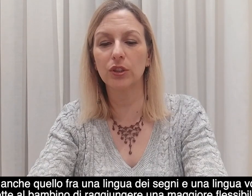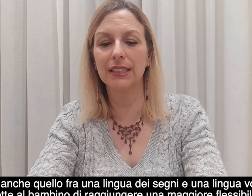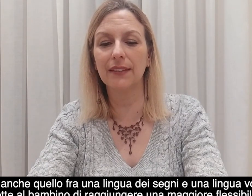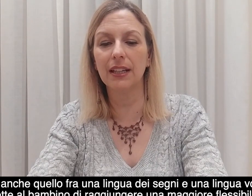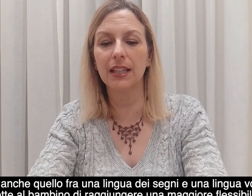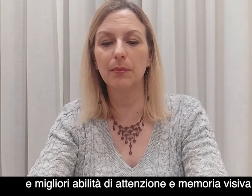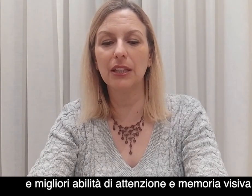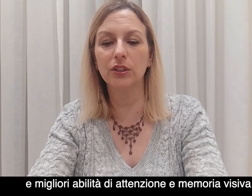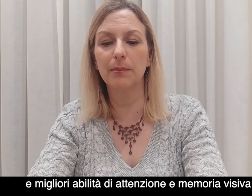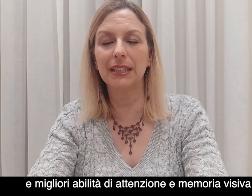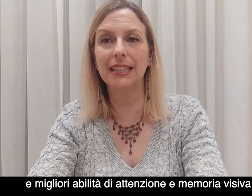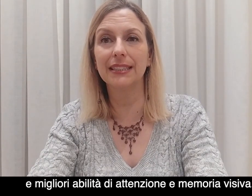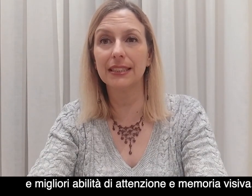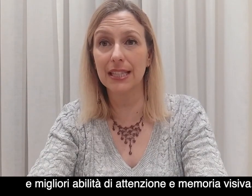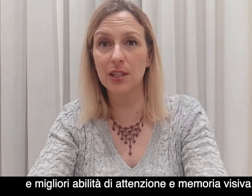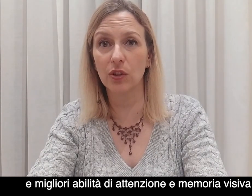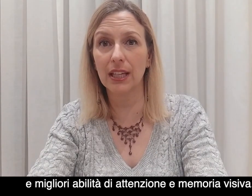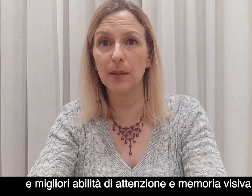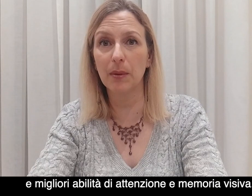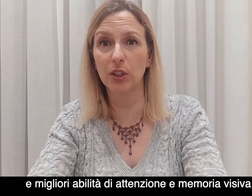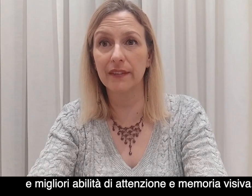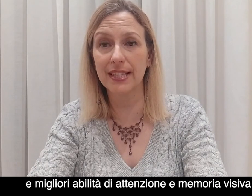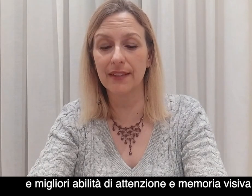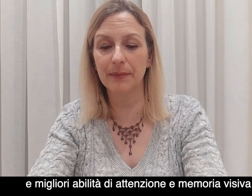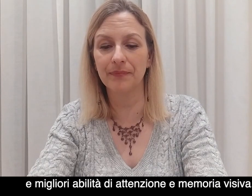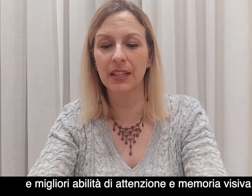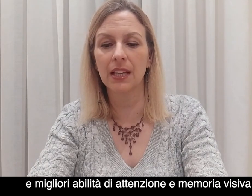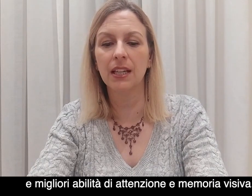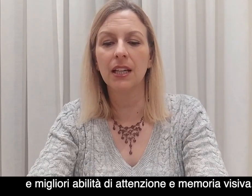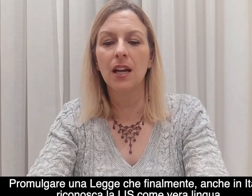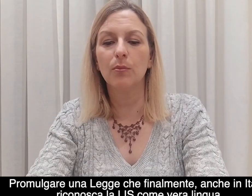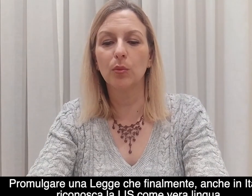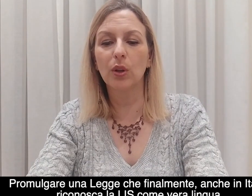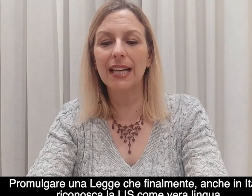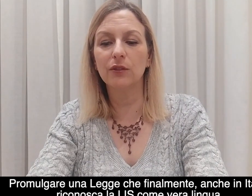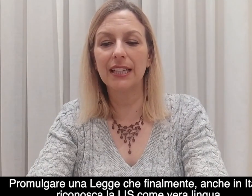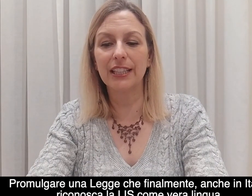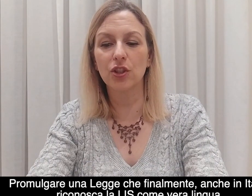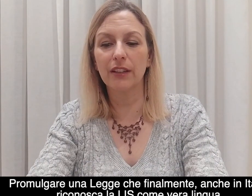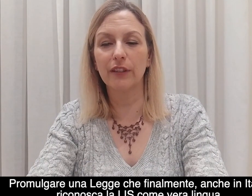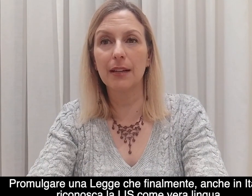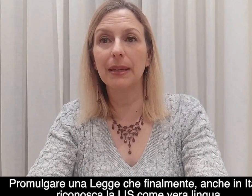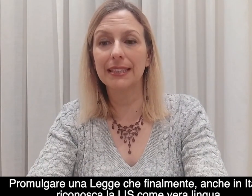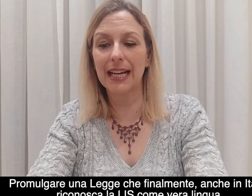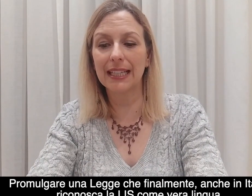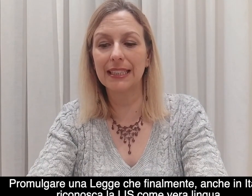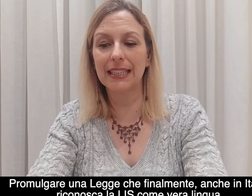e migliori abilità di attenzione e memoria visiva promulgare una legge che finalmente anche in italia